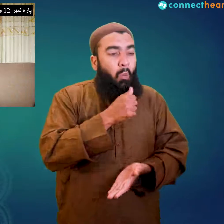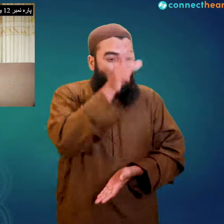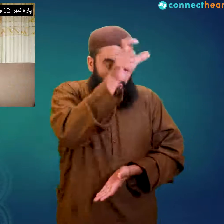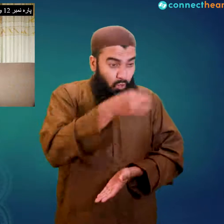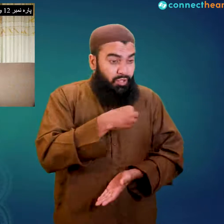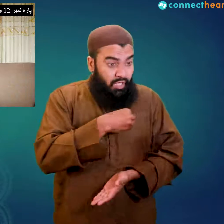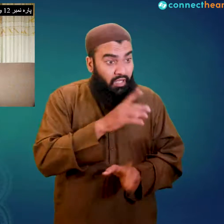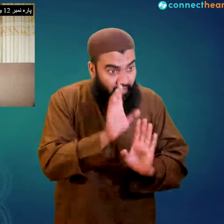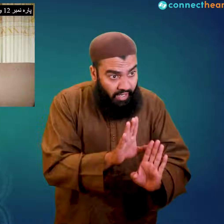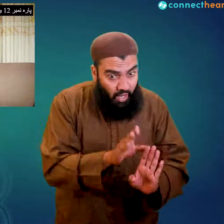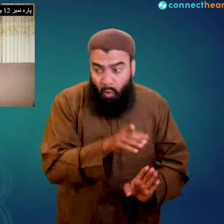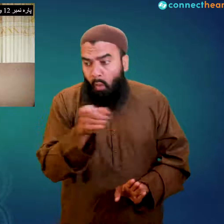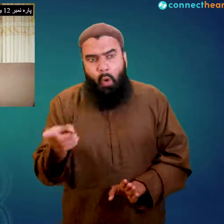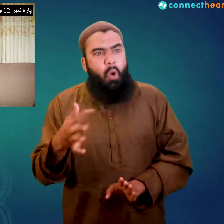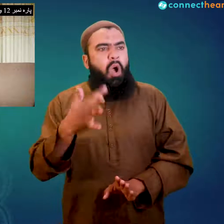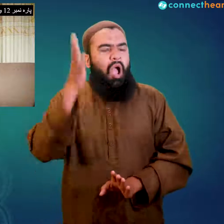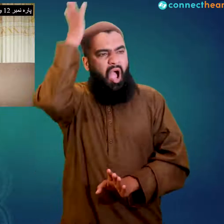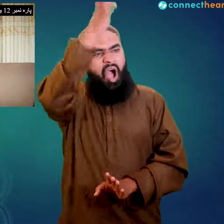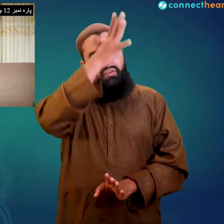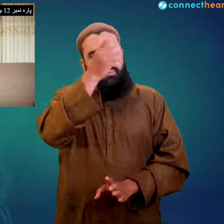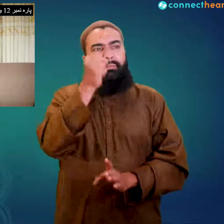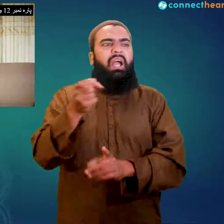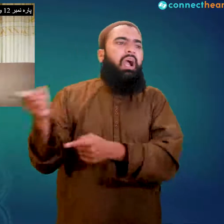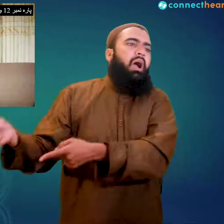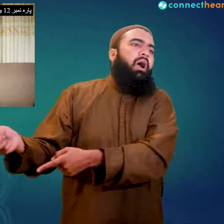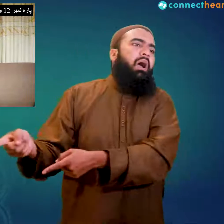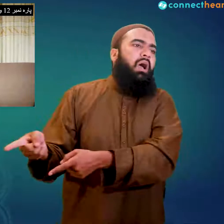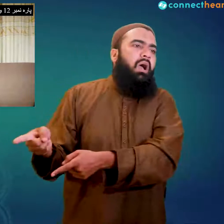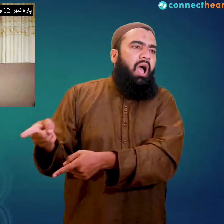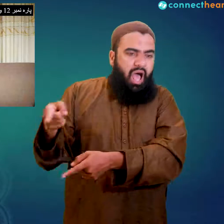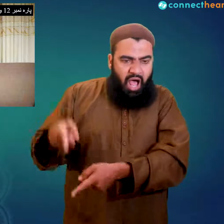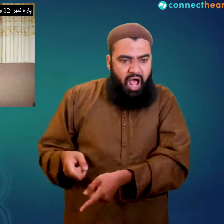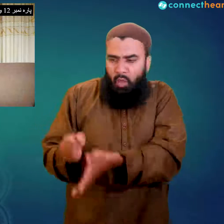پر تنبیہ ہونے کے بعد رجوع کر لیا۔